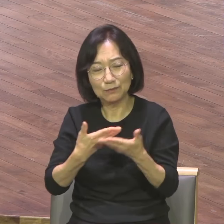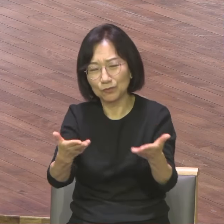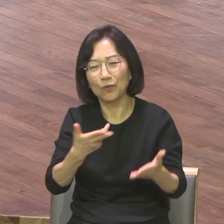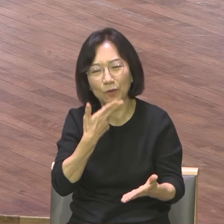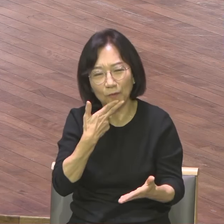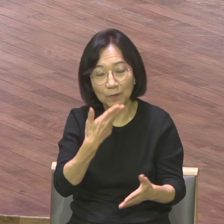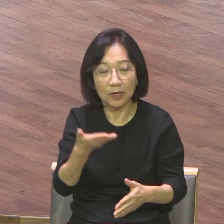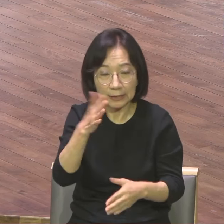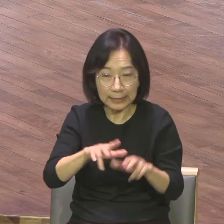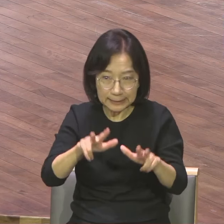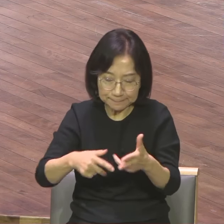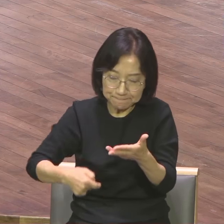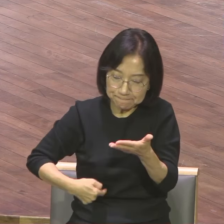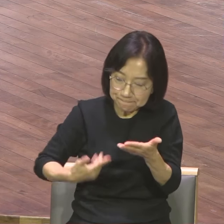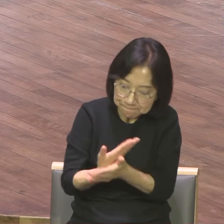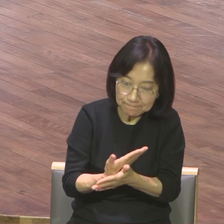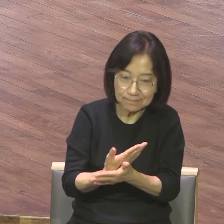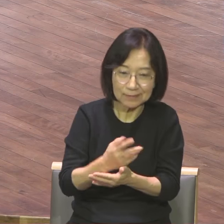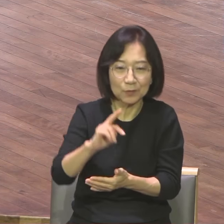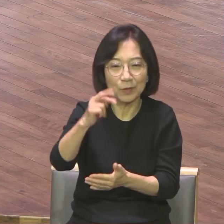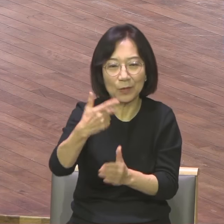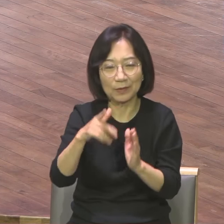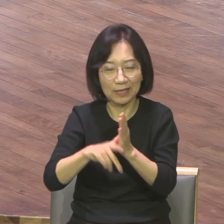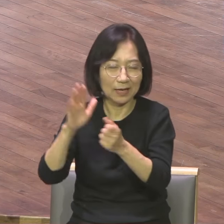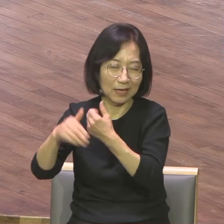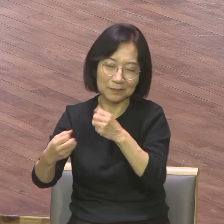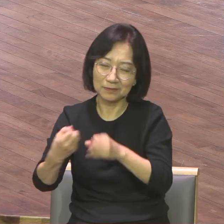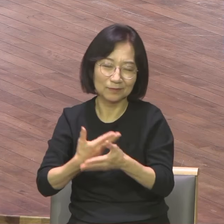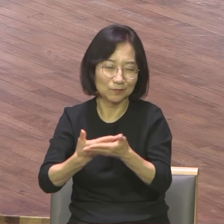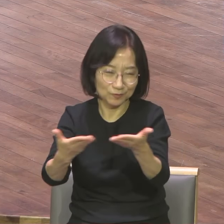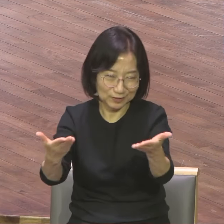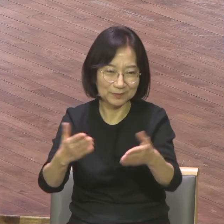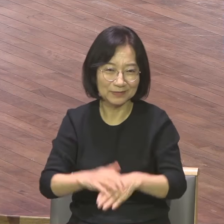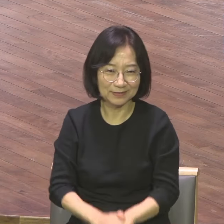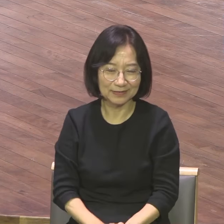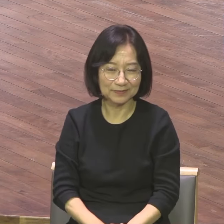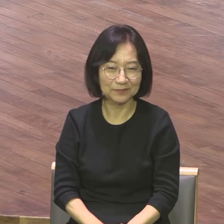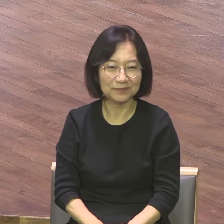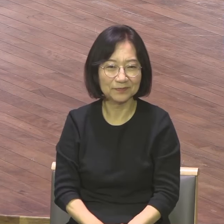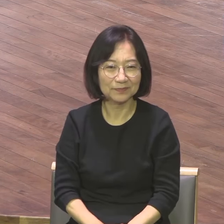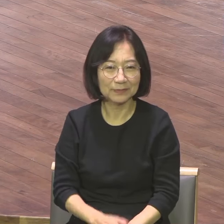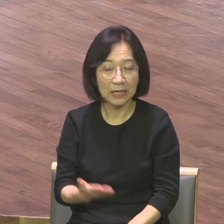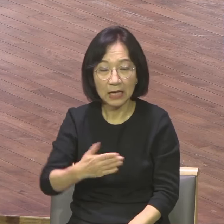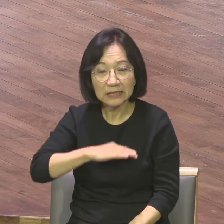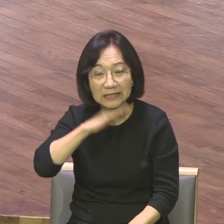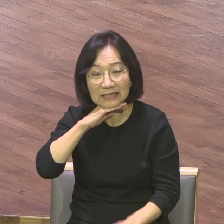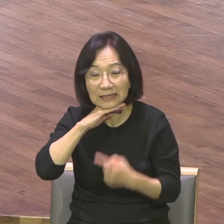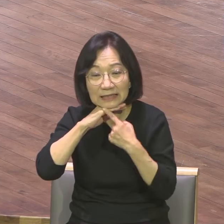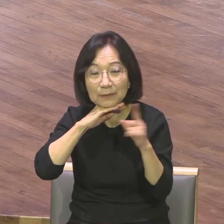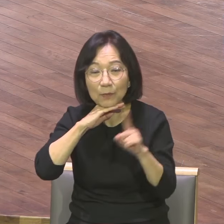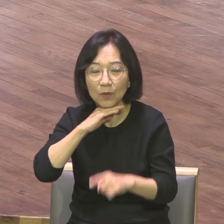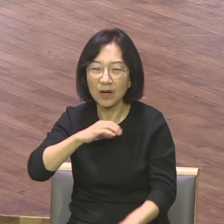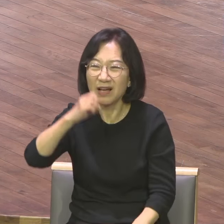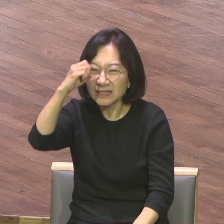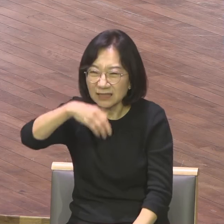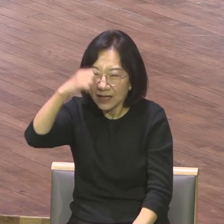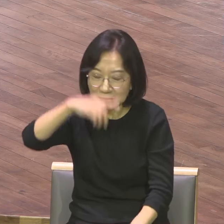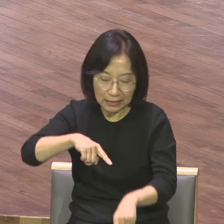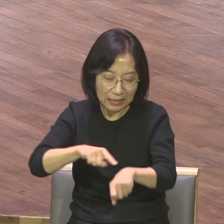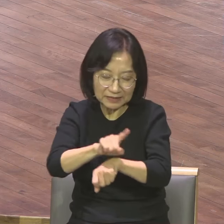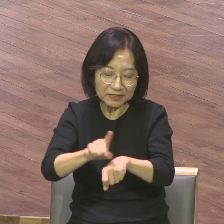지금은 다르다는 것입니다. 특별히 본문에서 기다린다는 것은요, 막연하게 기다린다는 것이 아니잖아요.